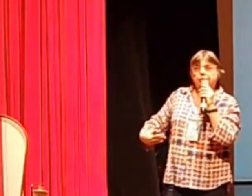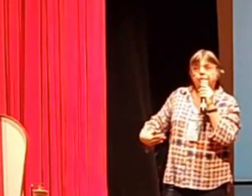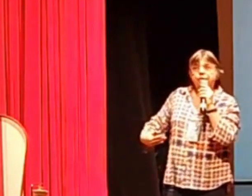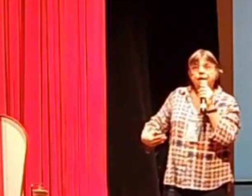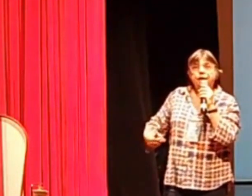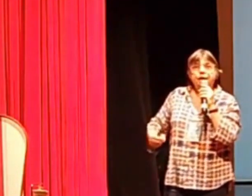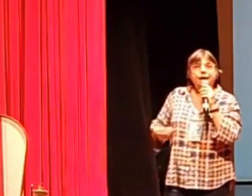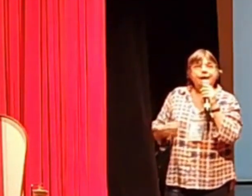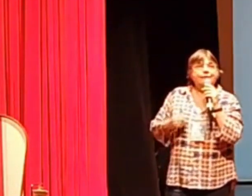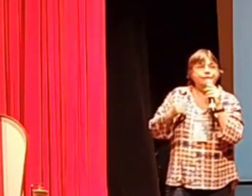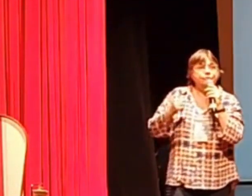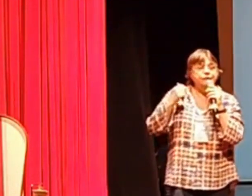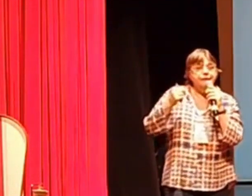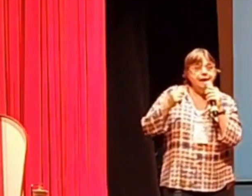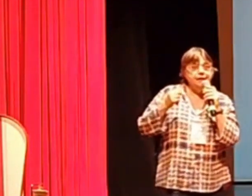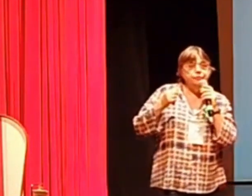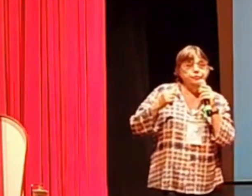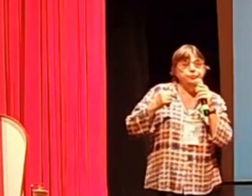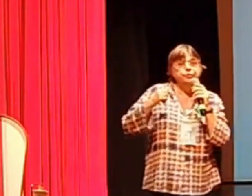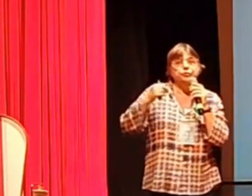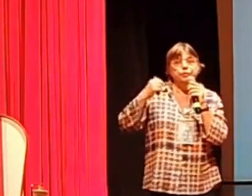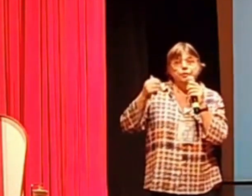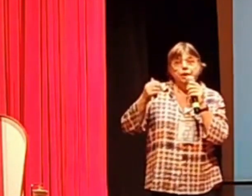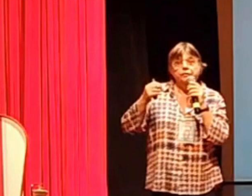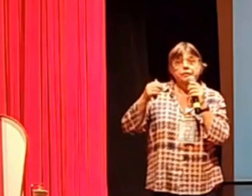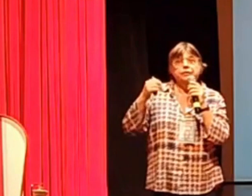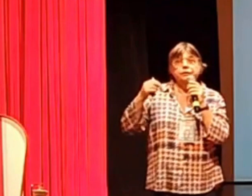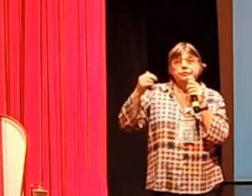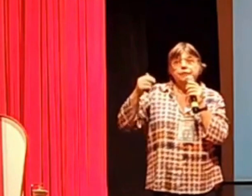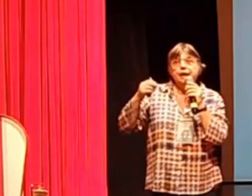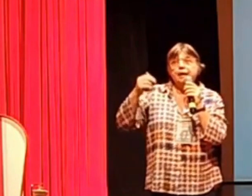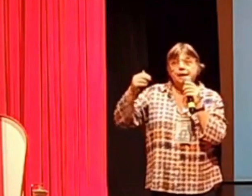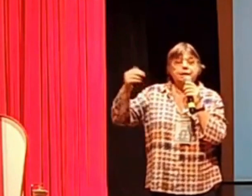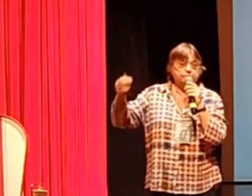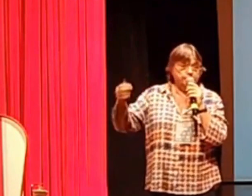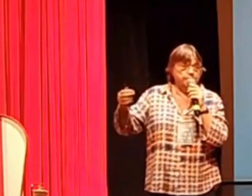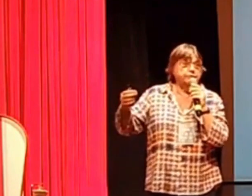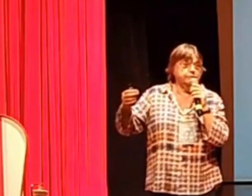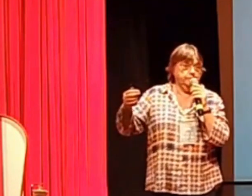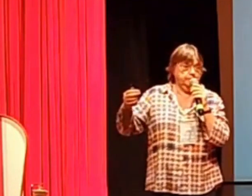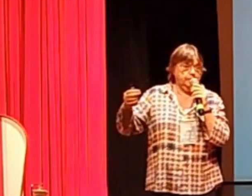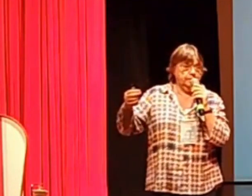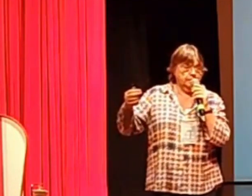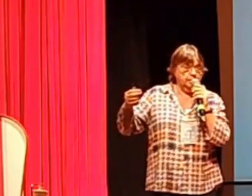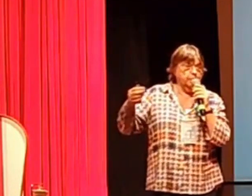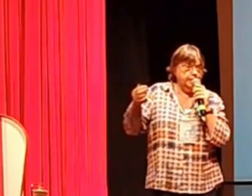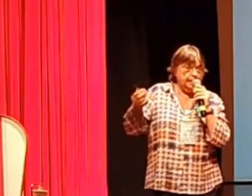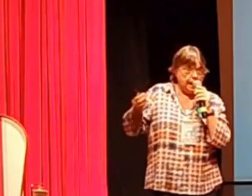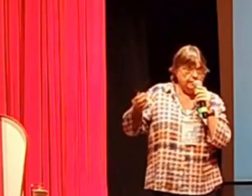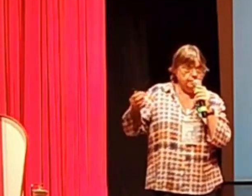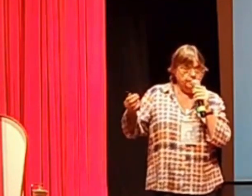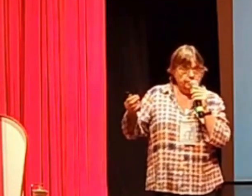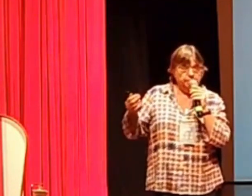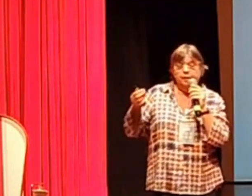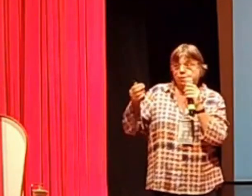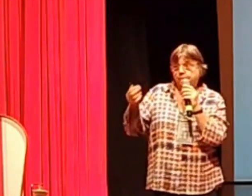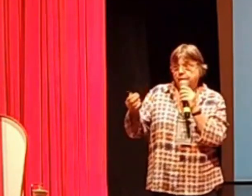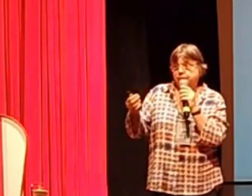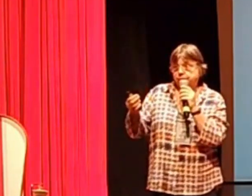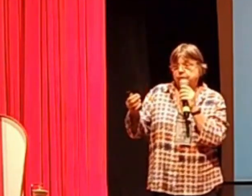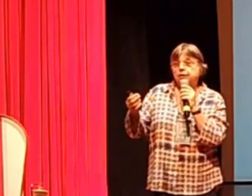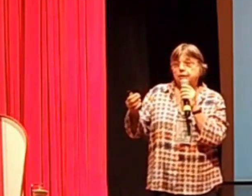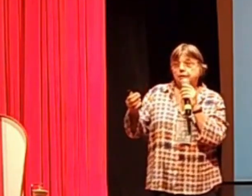entrada que a outra, são sinais de uma escoliose que já está relativamente avançada, né, moderada, eu diria,